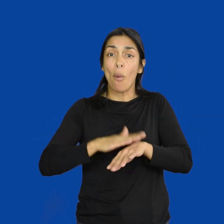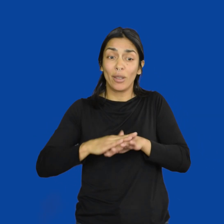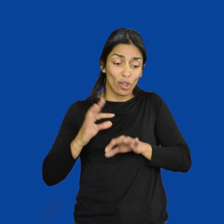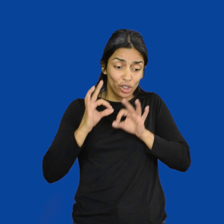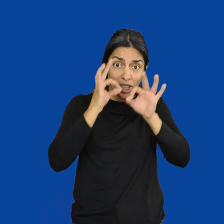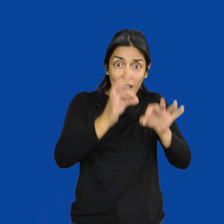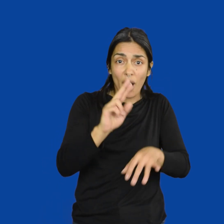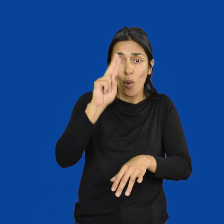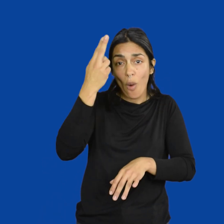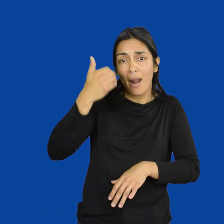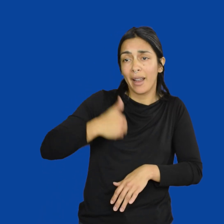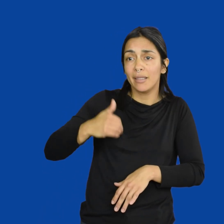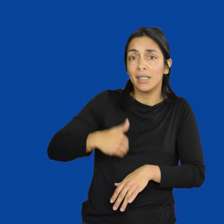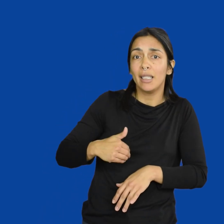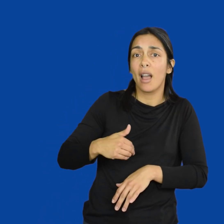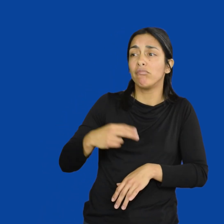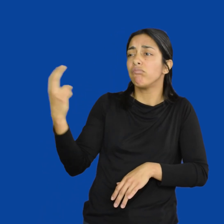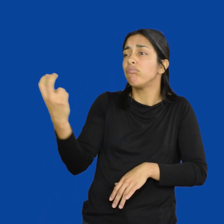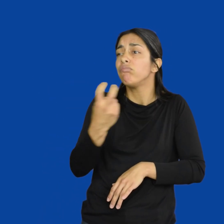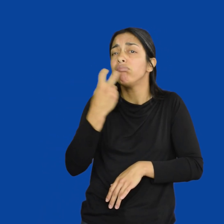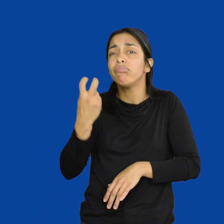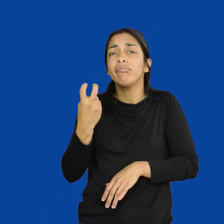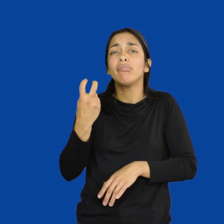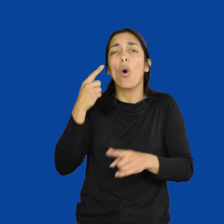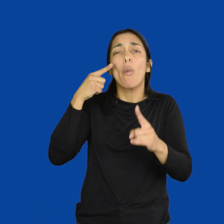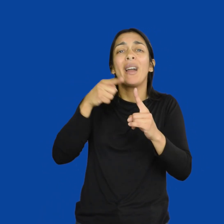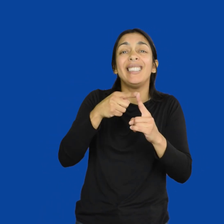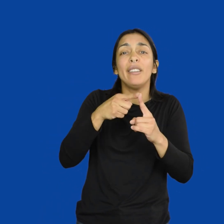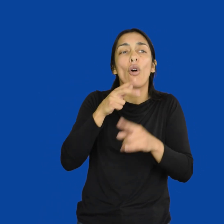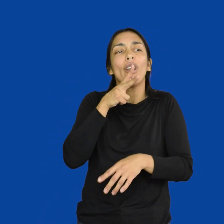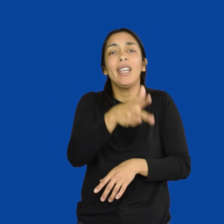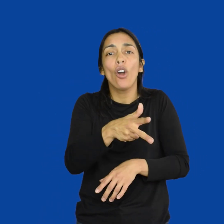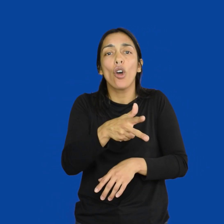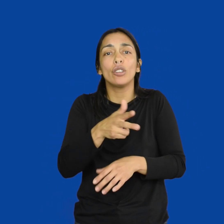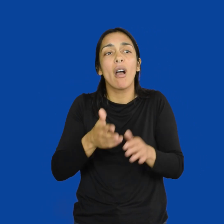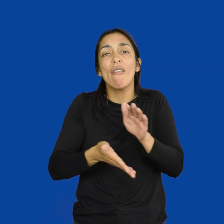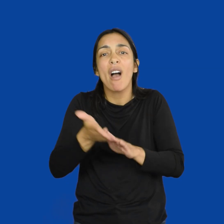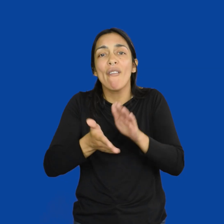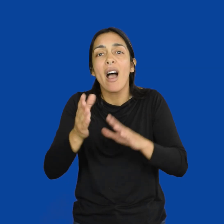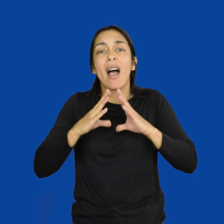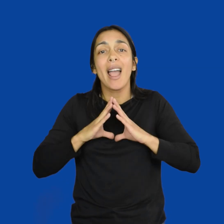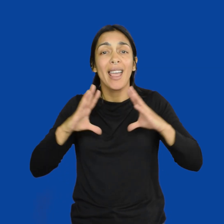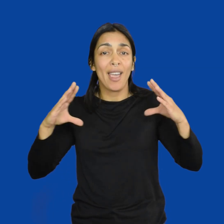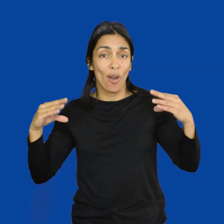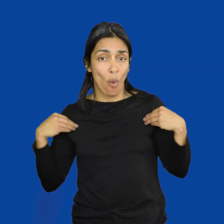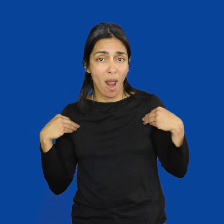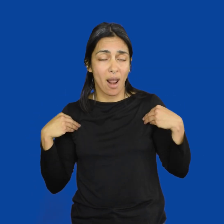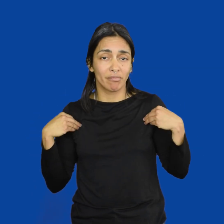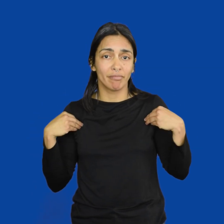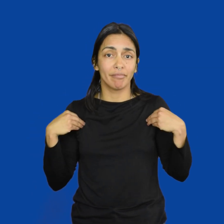los países de acogida, buscaban que sus hijos fueran a la escuela. En Uruguay existían 6